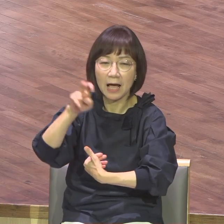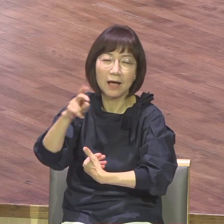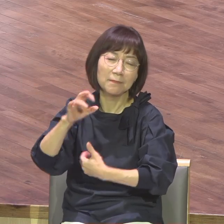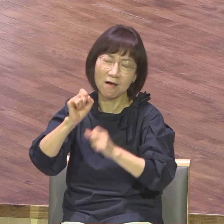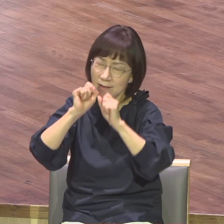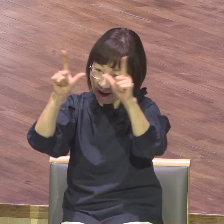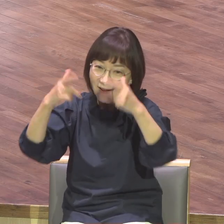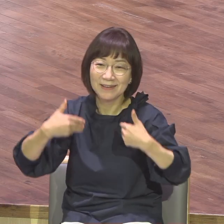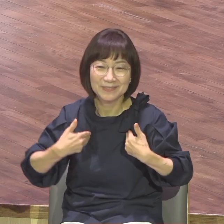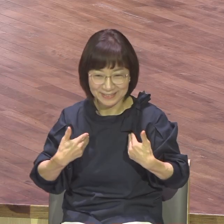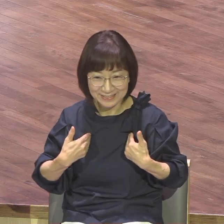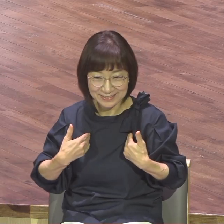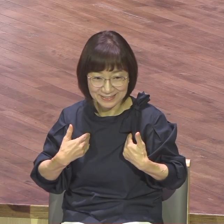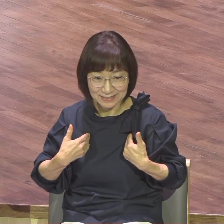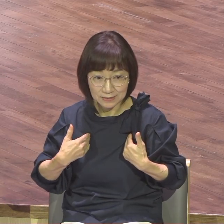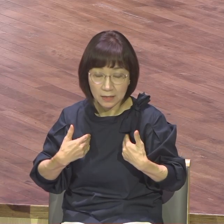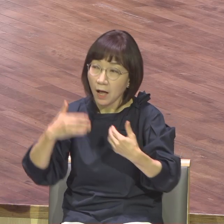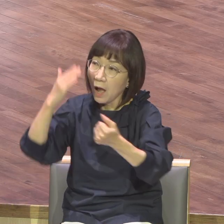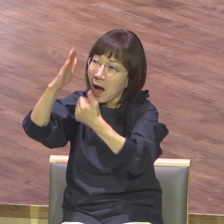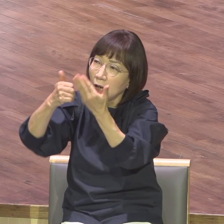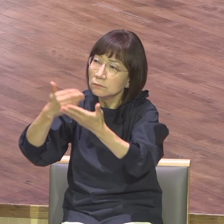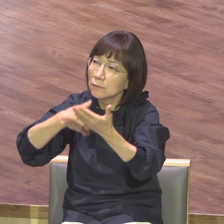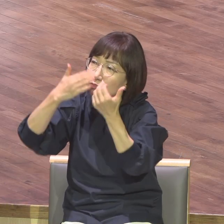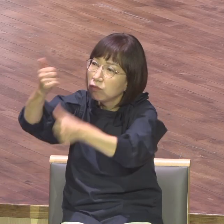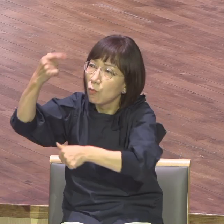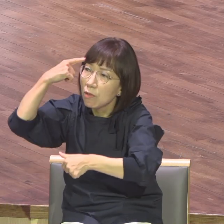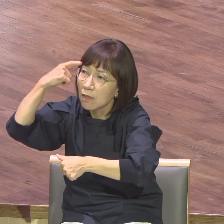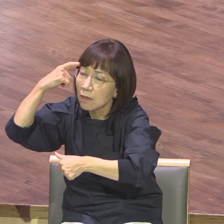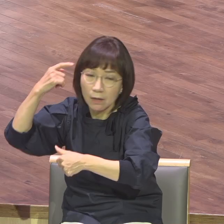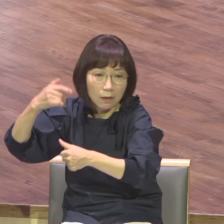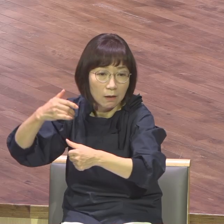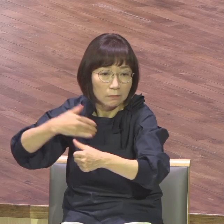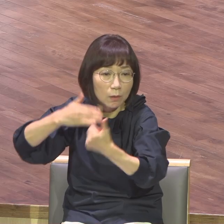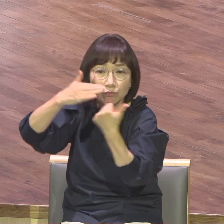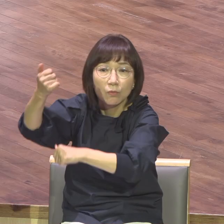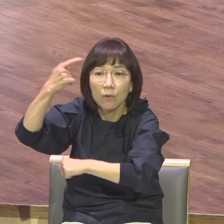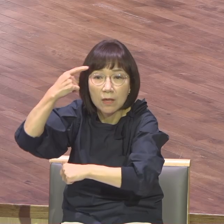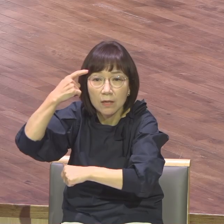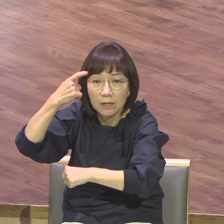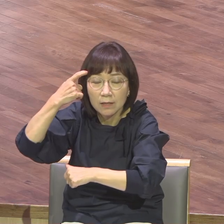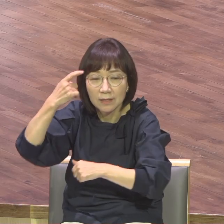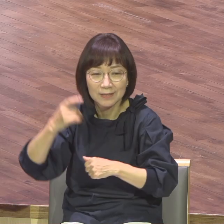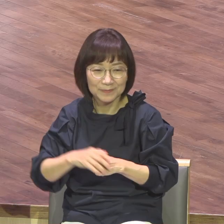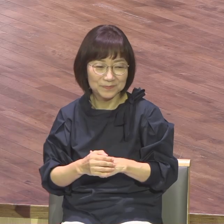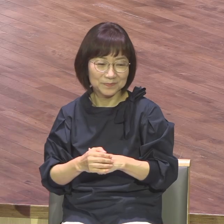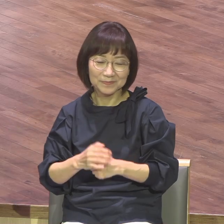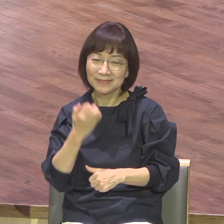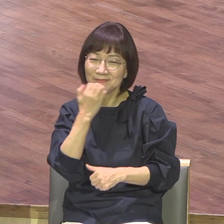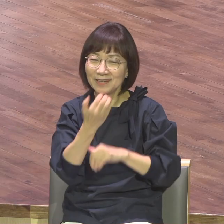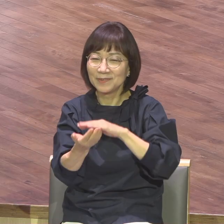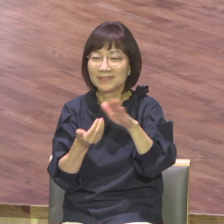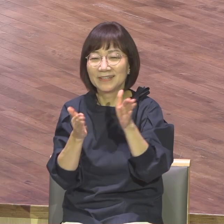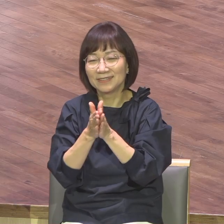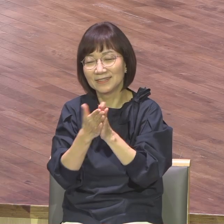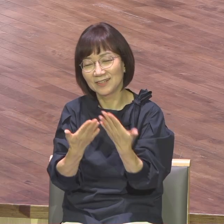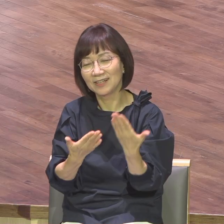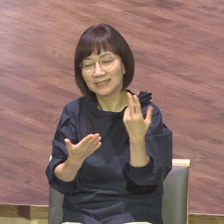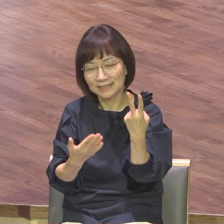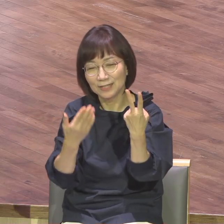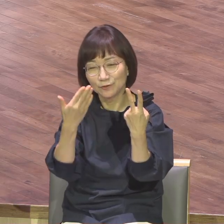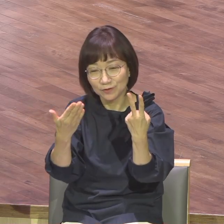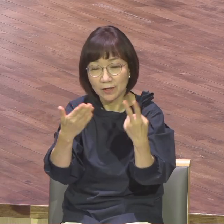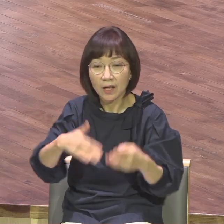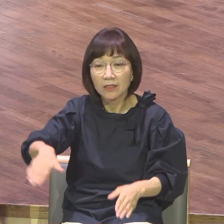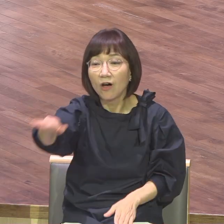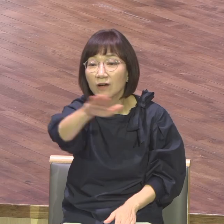우리를 부르신 부르심의 소망이 무엇입니까? 우리를 부르신 부르심의 소망. 베드로전서 2장 9절에 답을 주고 있어요.